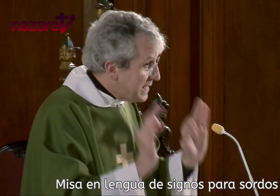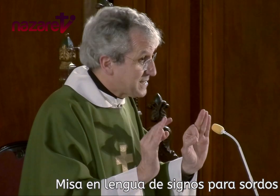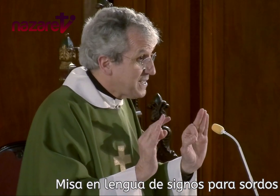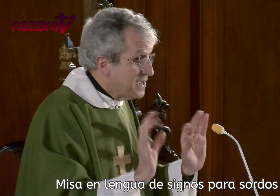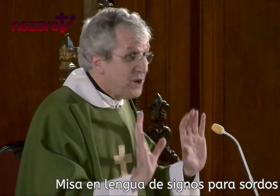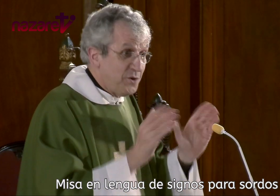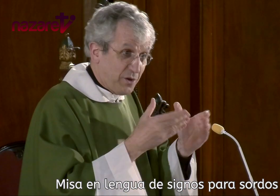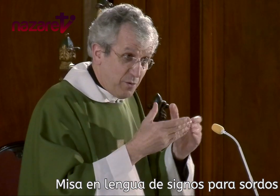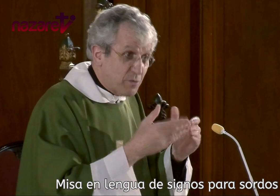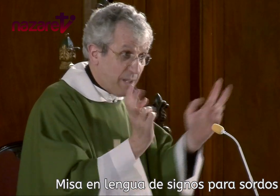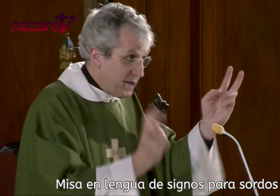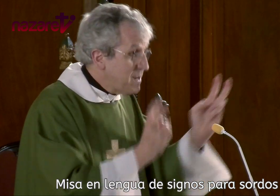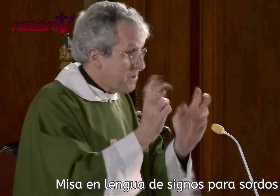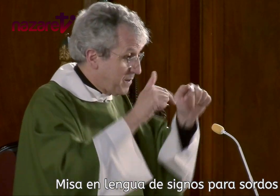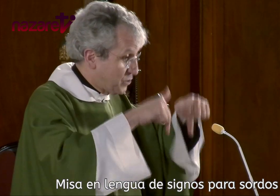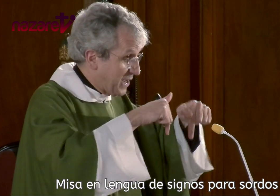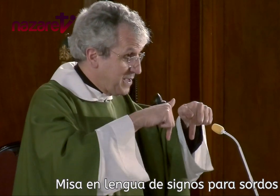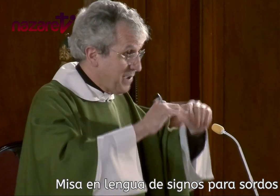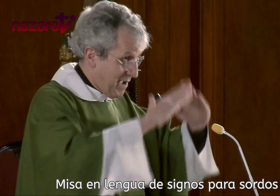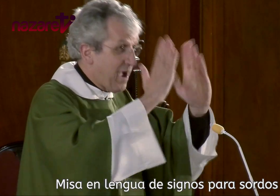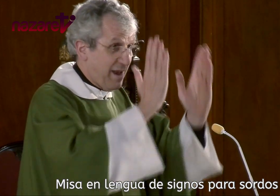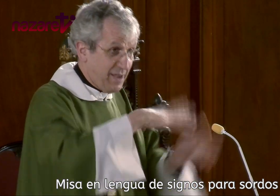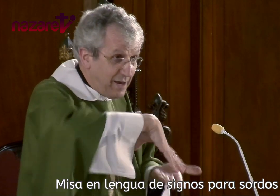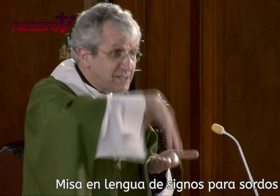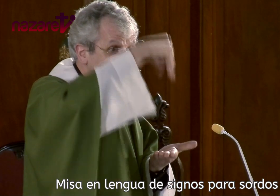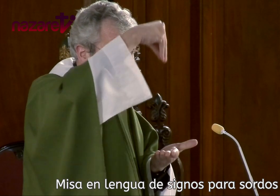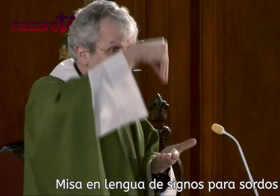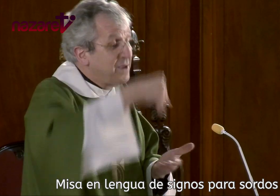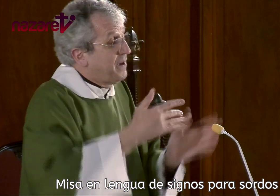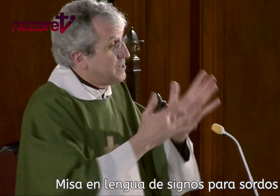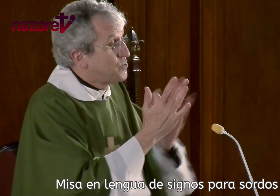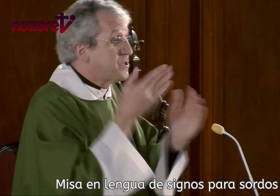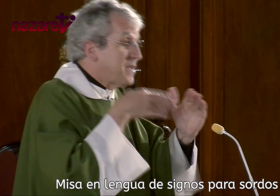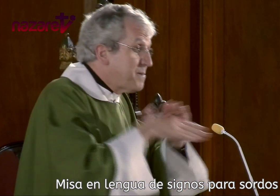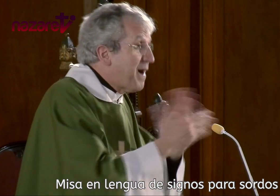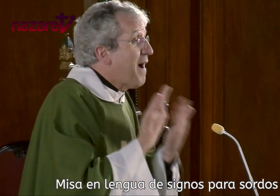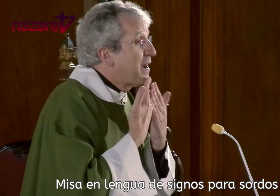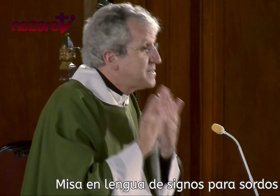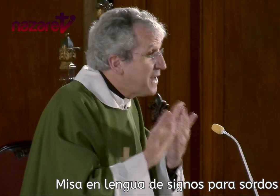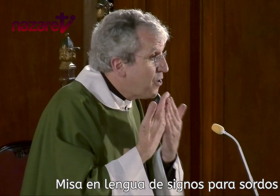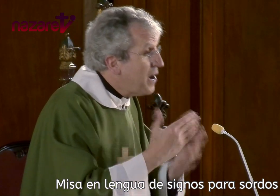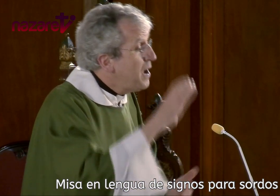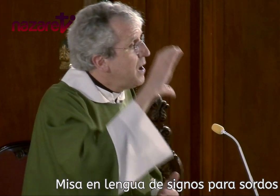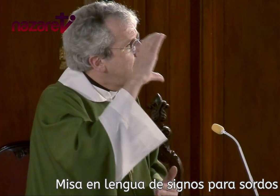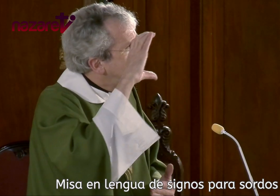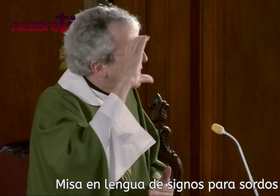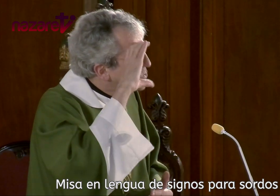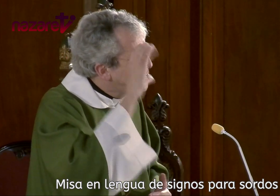así nos reunimos también y venimos aquí a la iglesia jesús iba a la sinagoga para escuchar